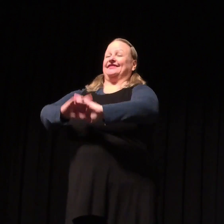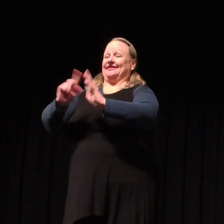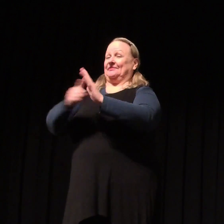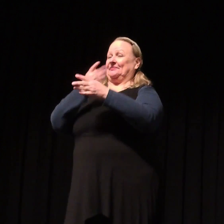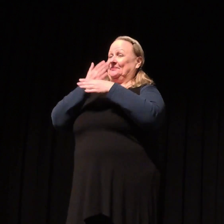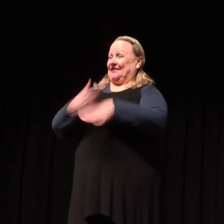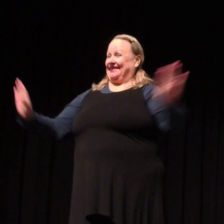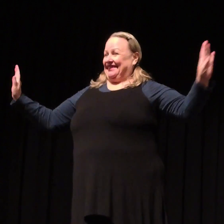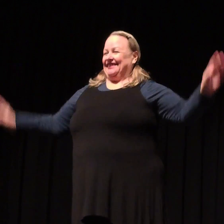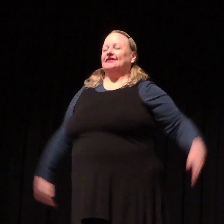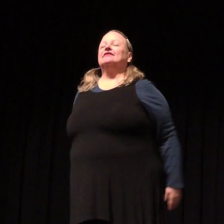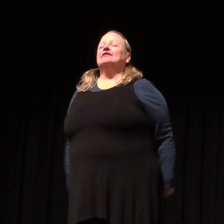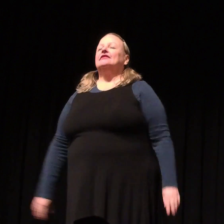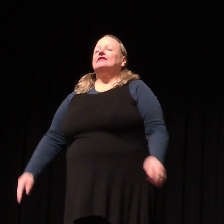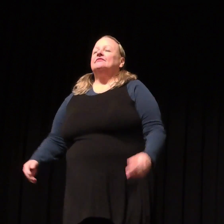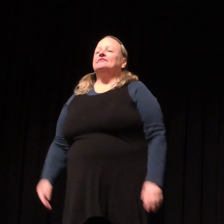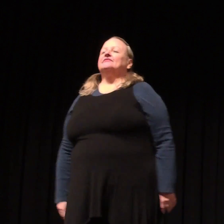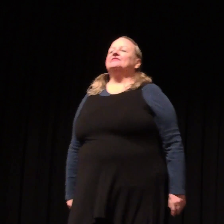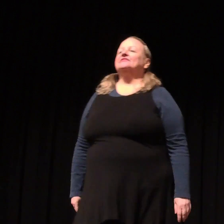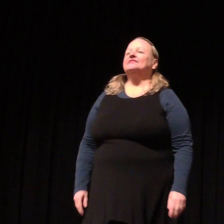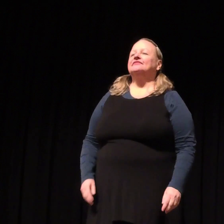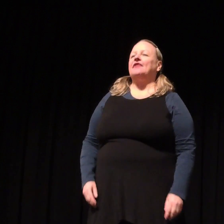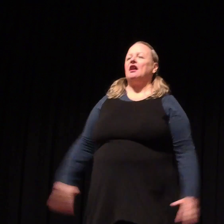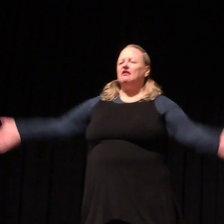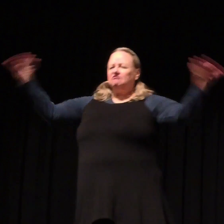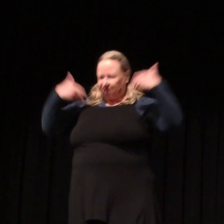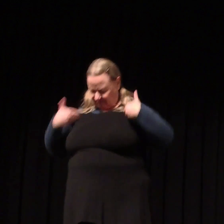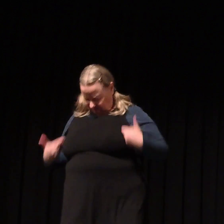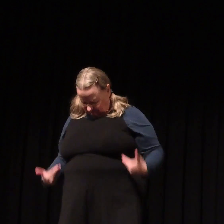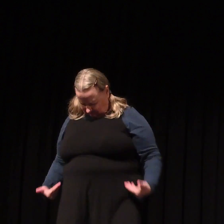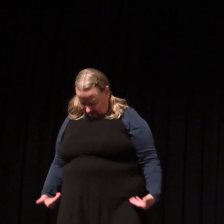OK. Bon, je suis prête.